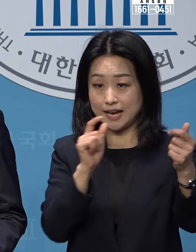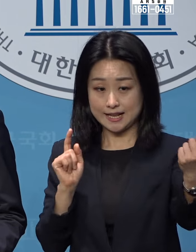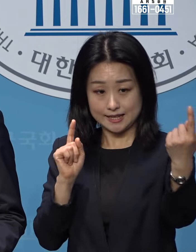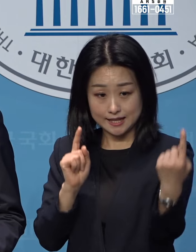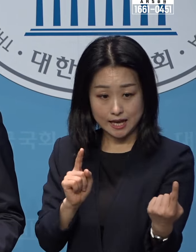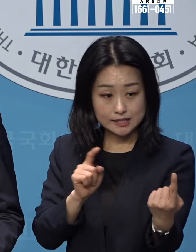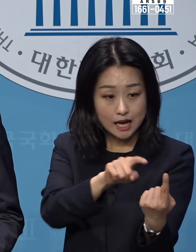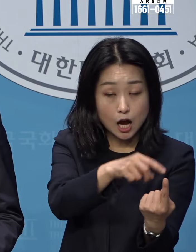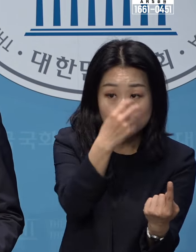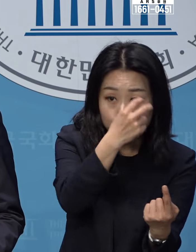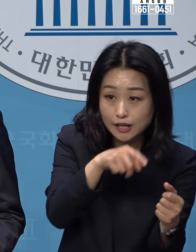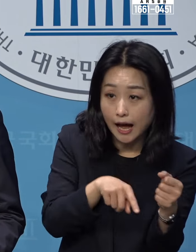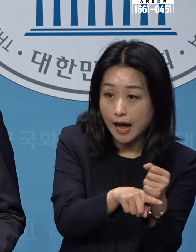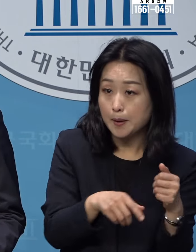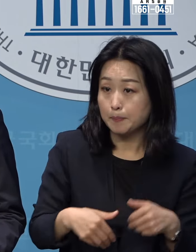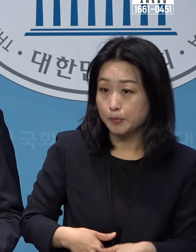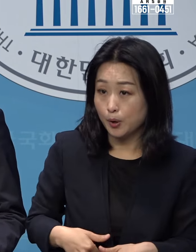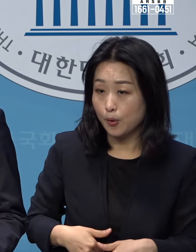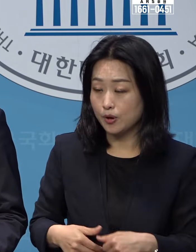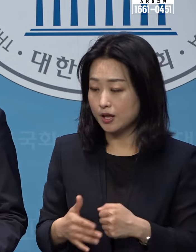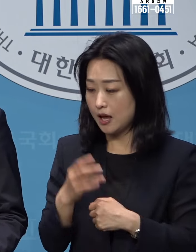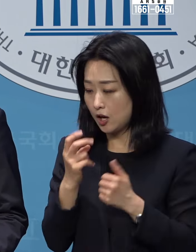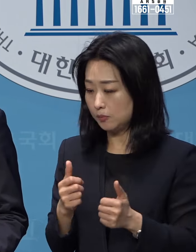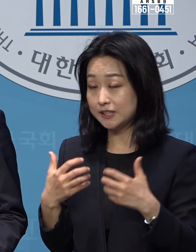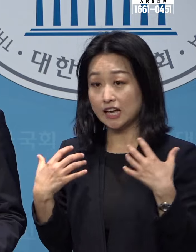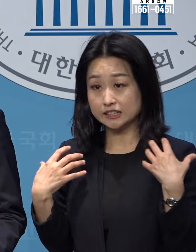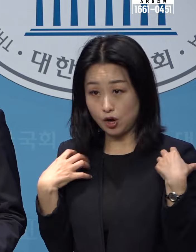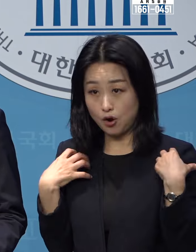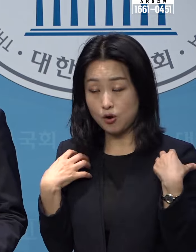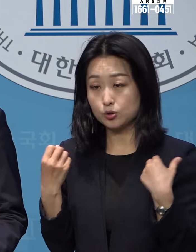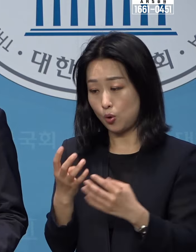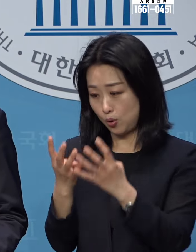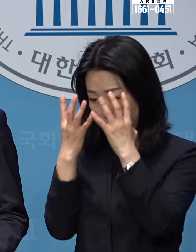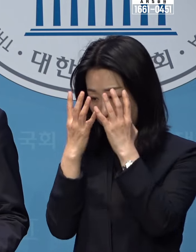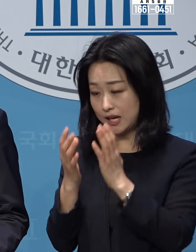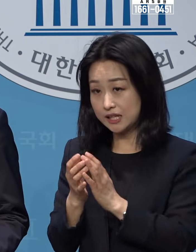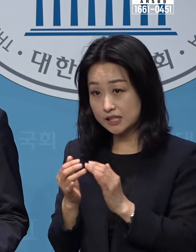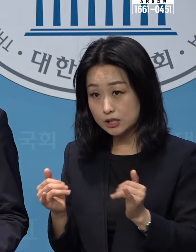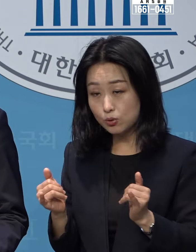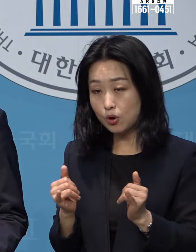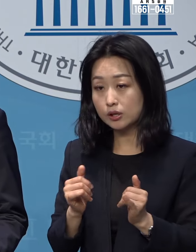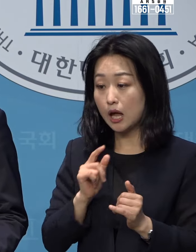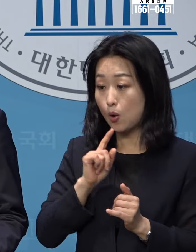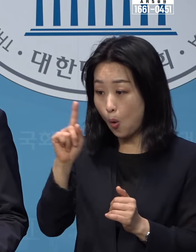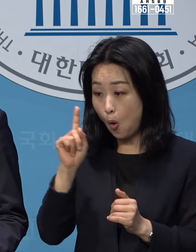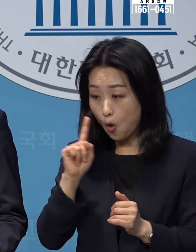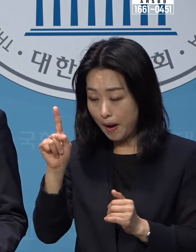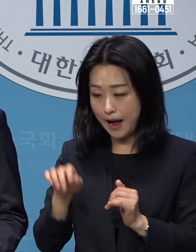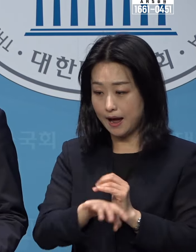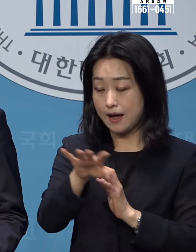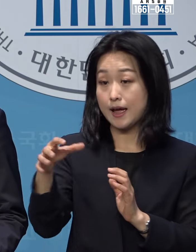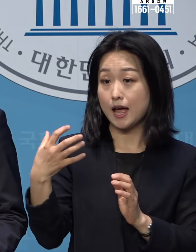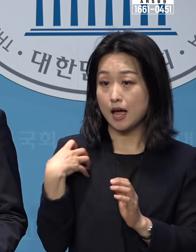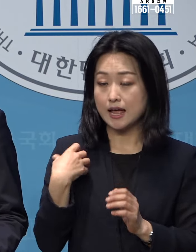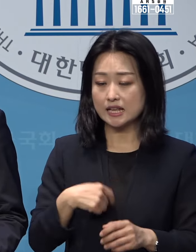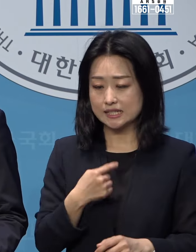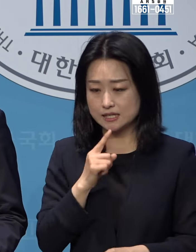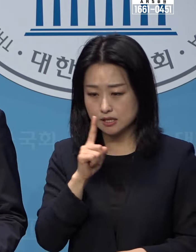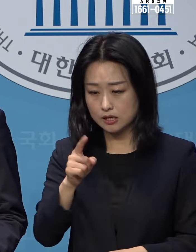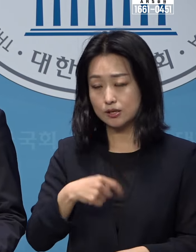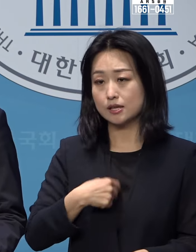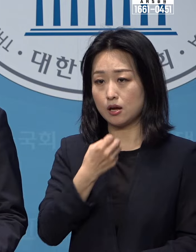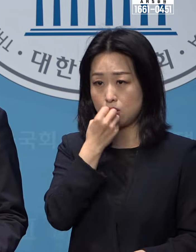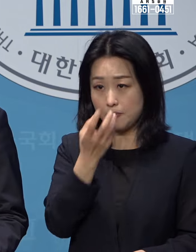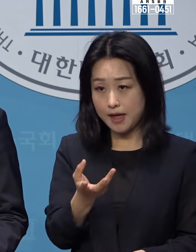만큼 검사 및 검찰청, 교정본부 소속 직원들의 고발을 의무화하여 자수 또는